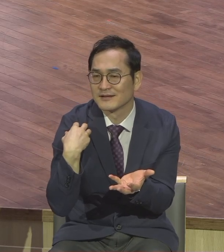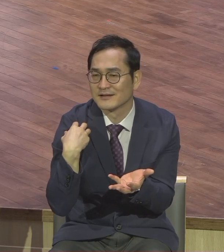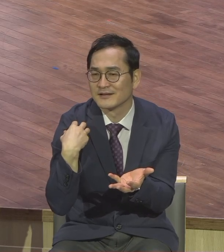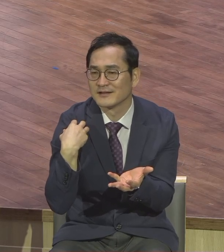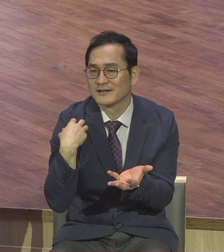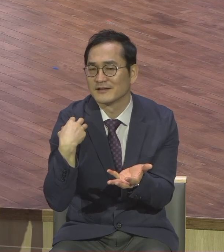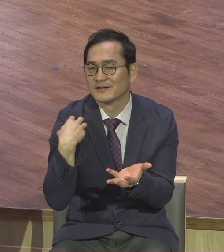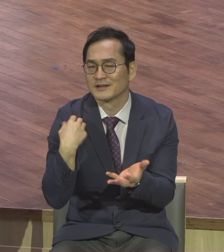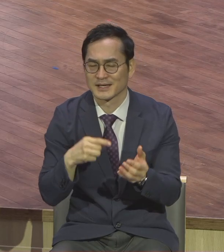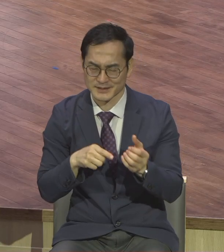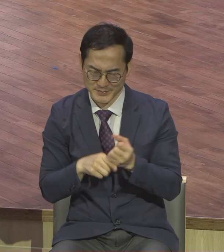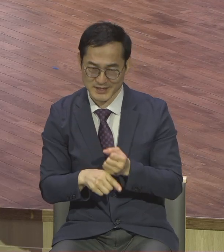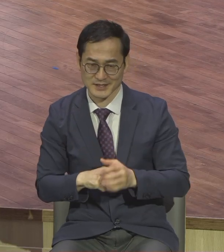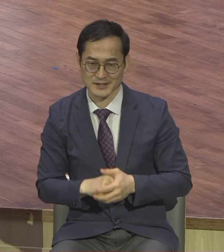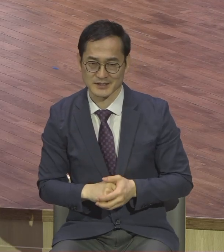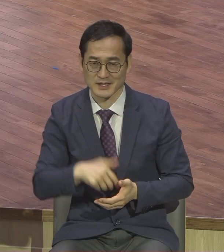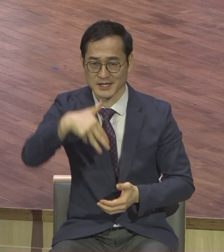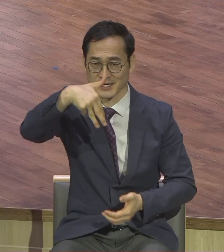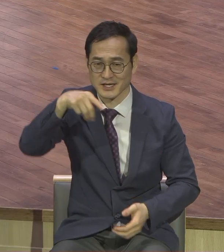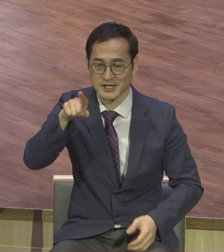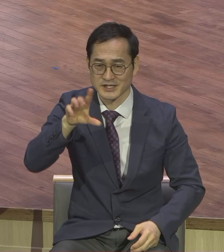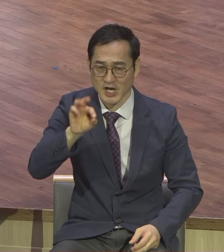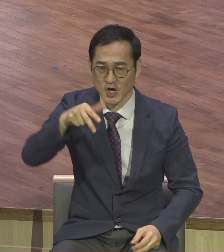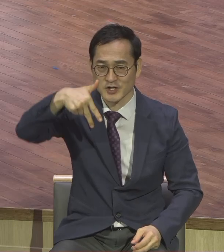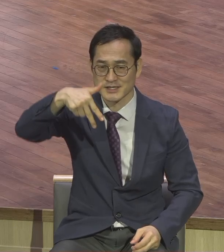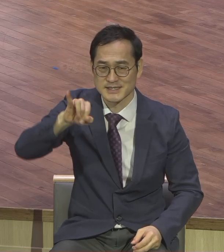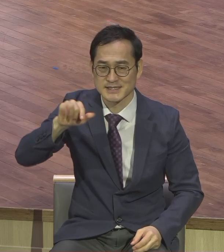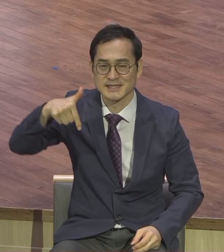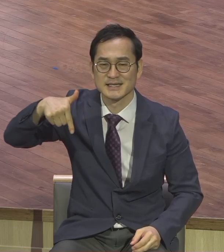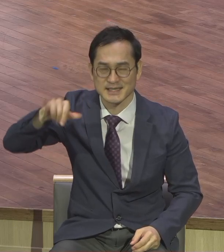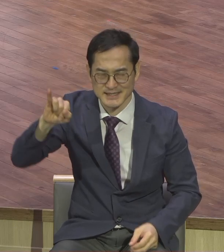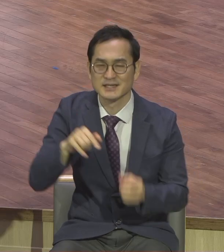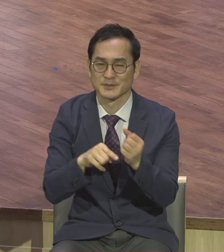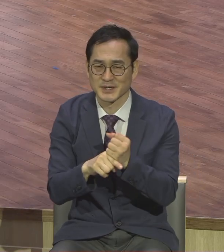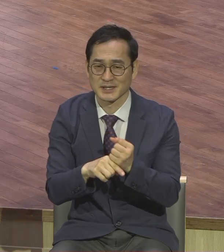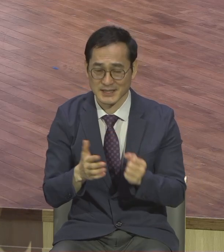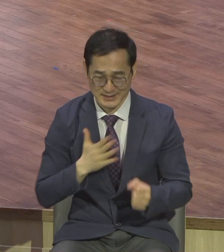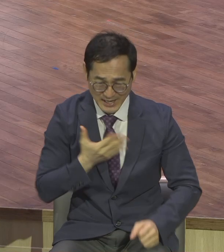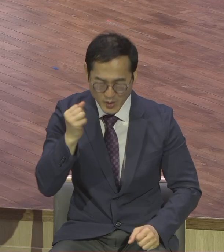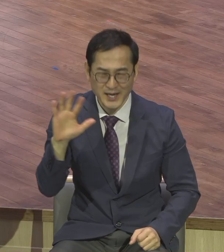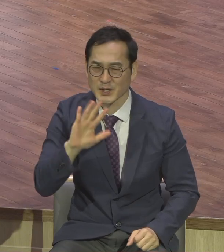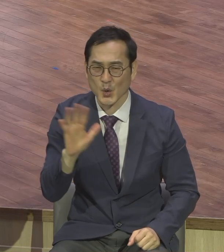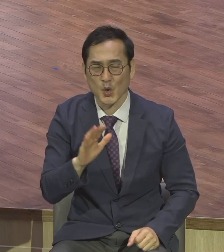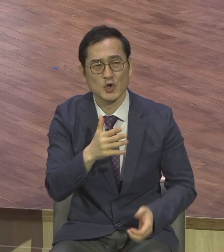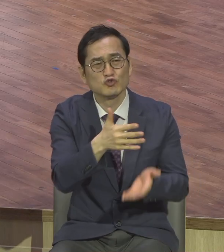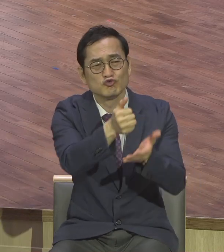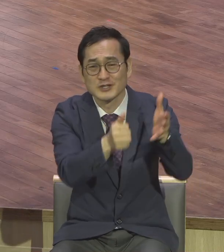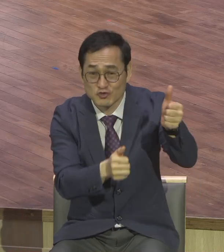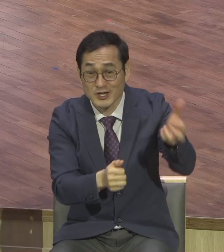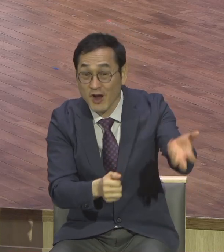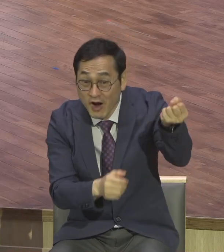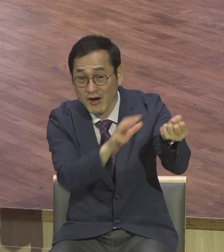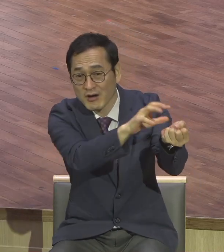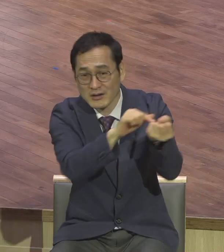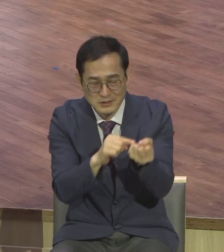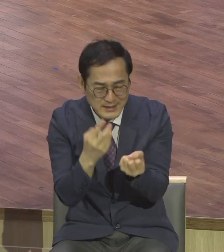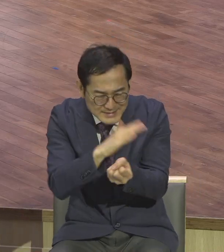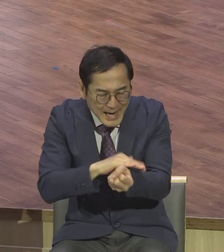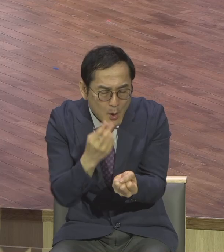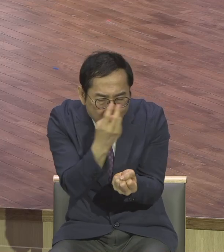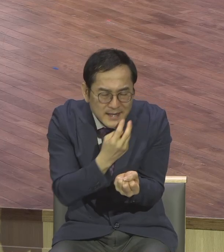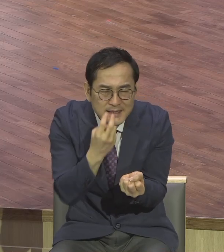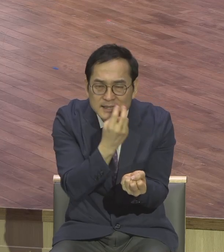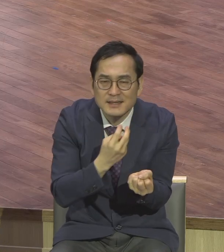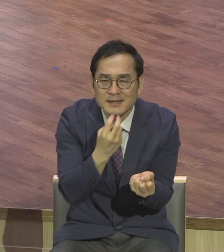보존한다라고 하는 개념이에요. 청지기 개념이에요. 내 것이 아니에요. 청지기로서 주인의 것을 잘